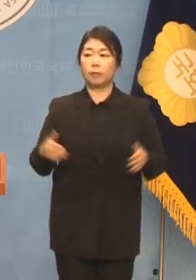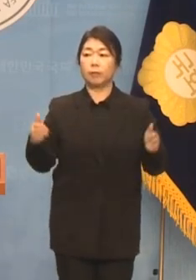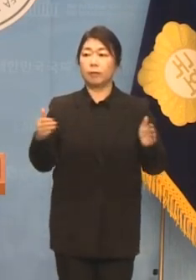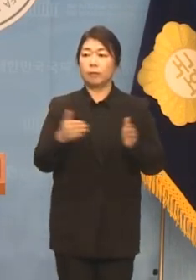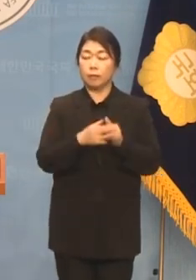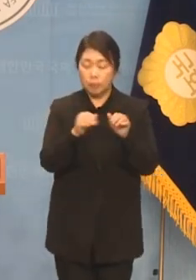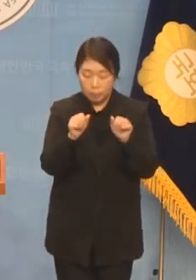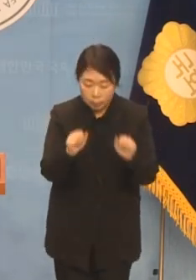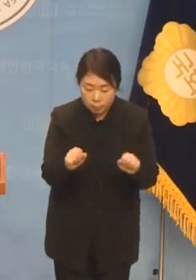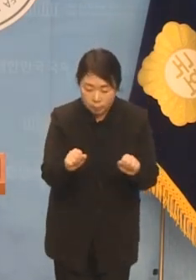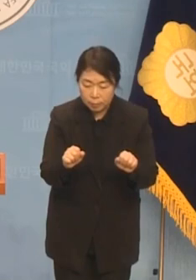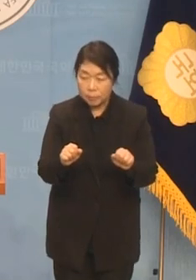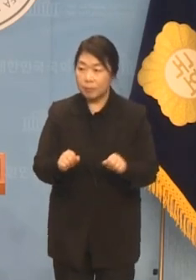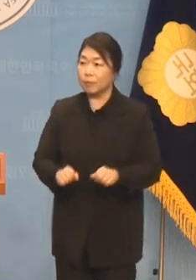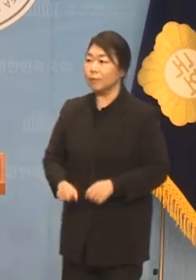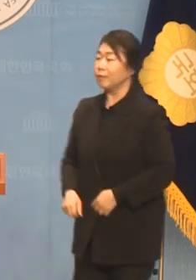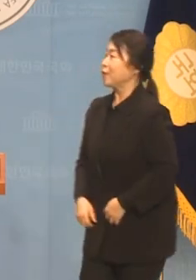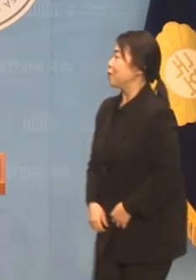것입니다